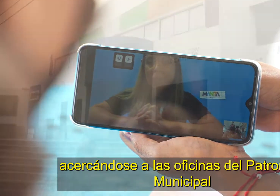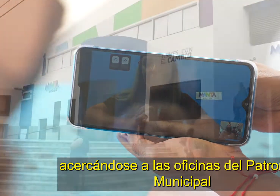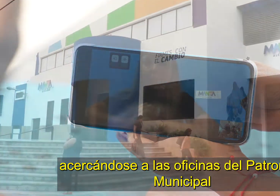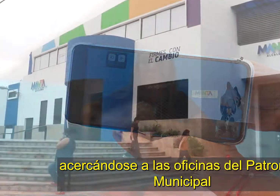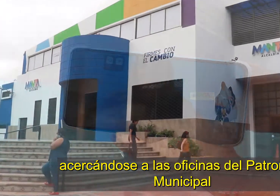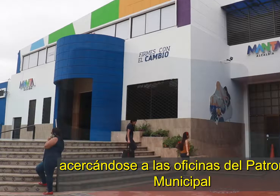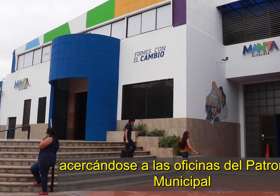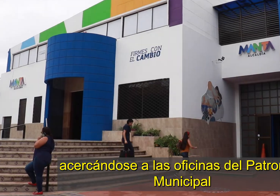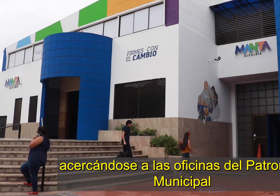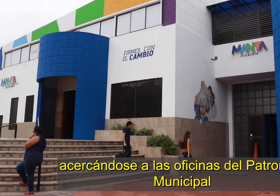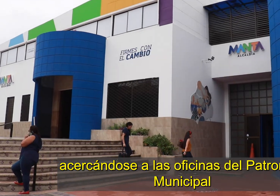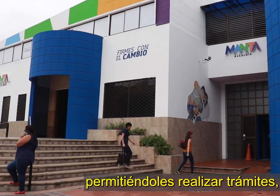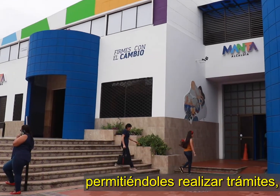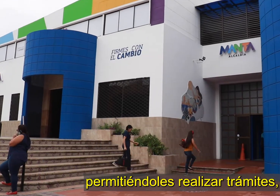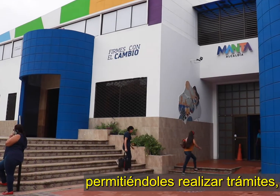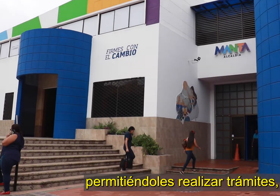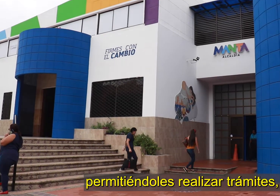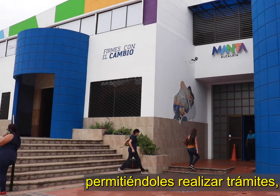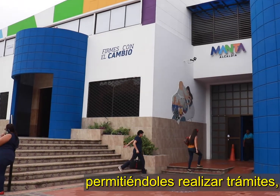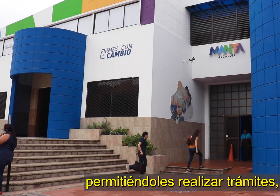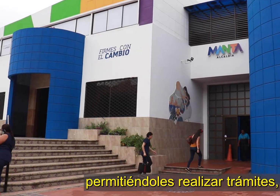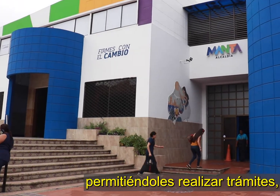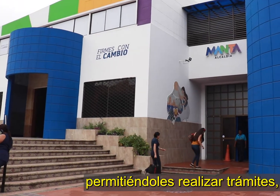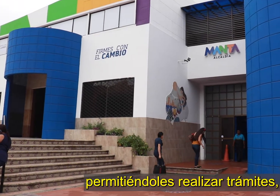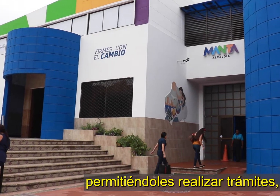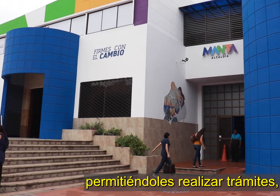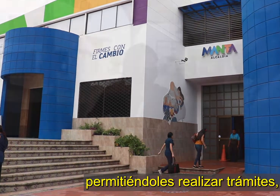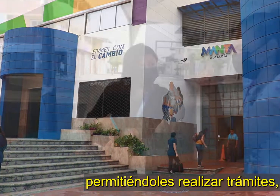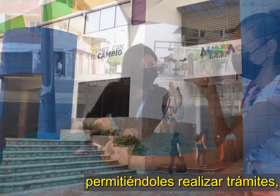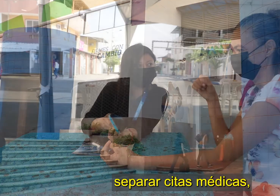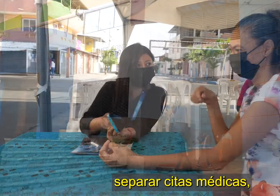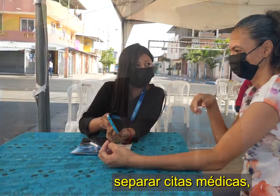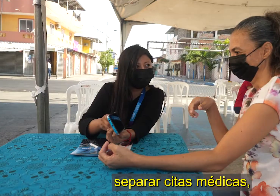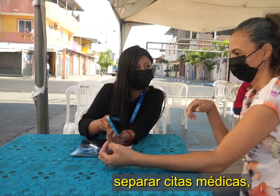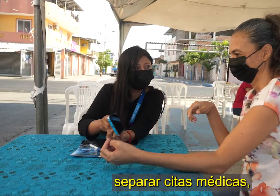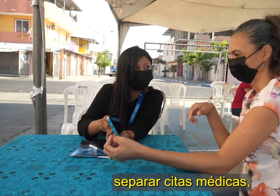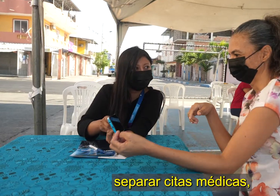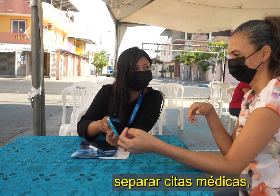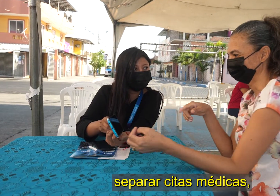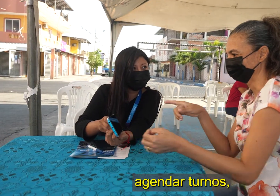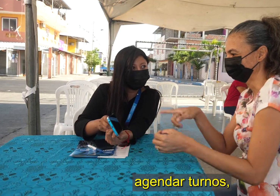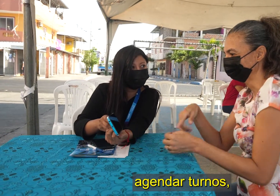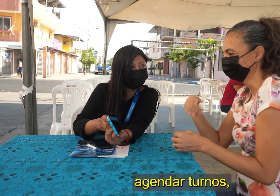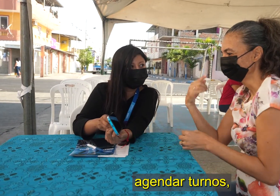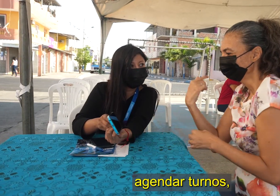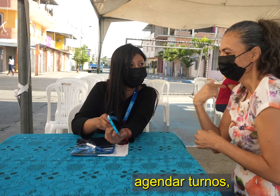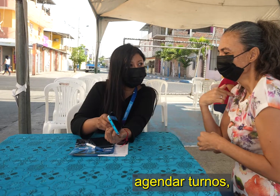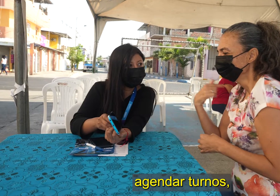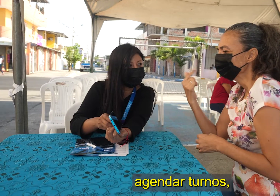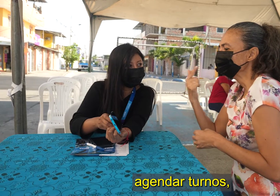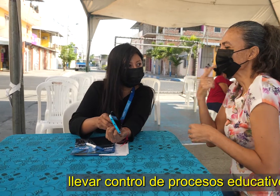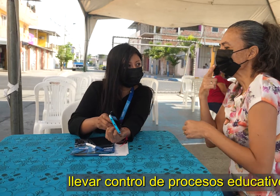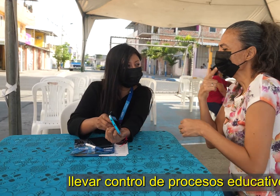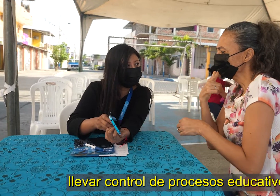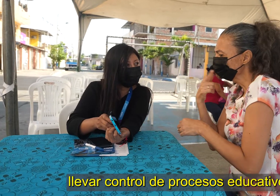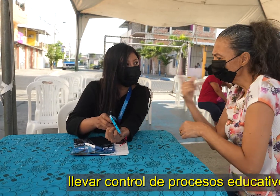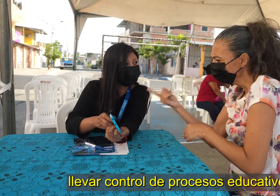del Patronato Municipal, permitiéndoles realizar trámites, separar citas médicas, agendar turnos, llevar control de